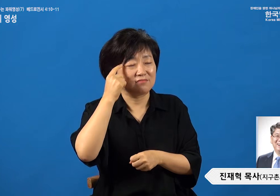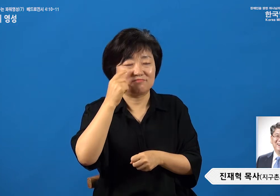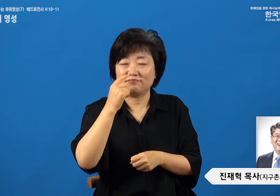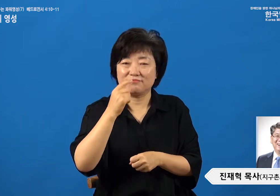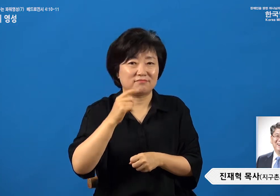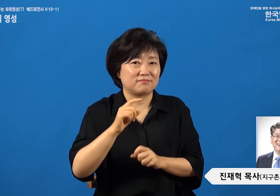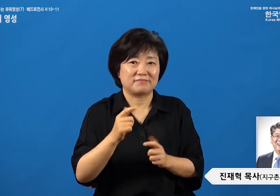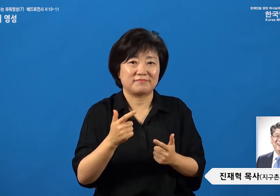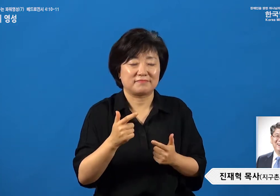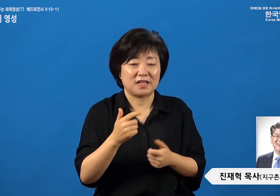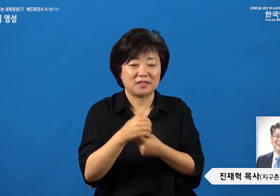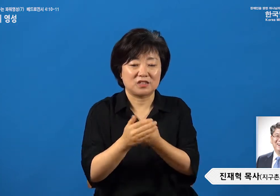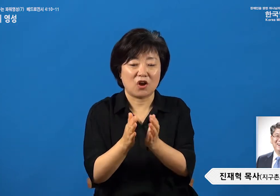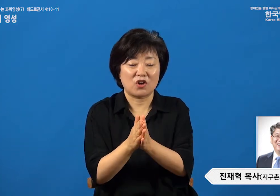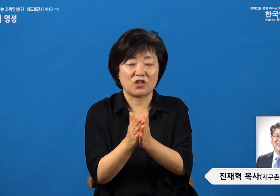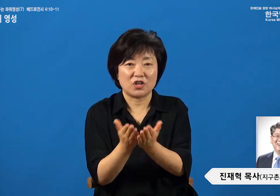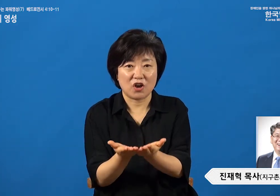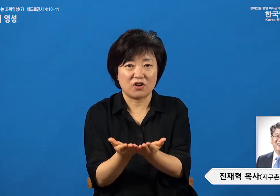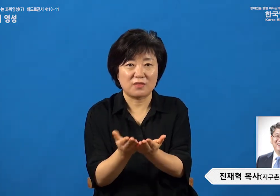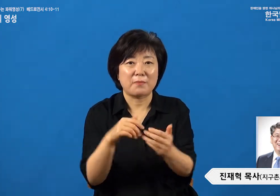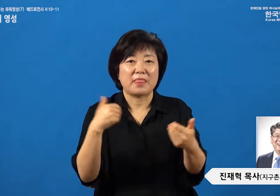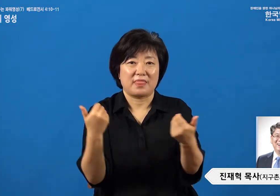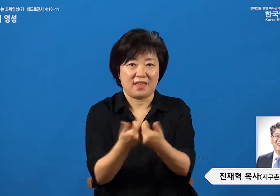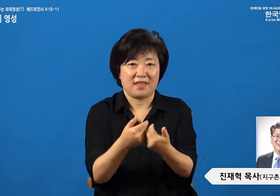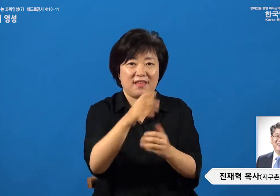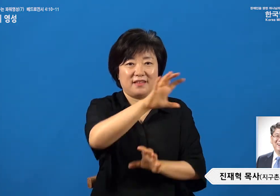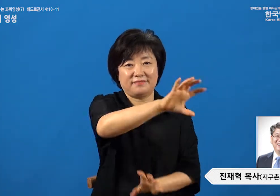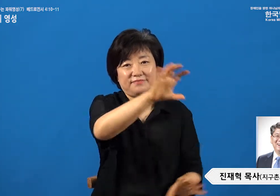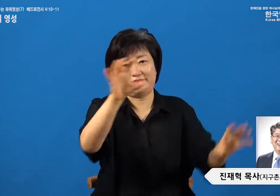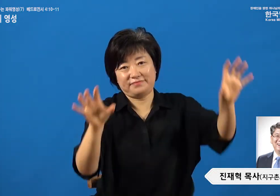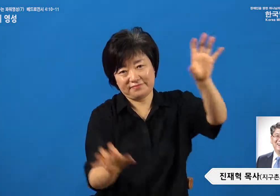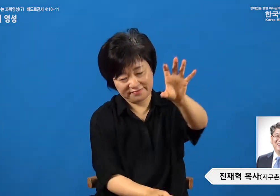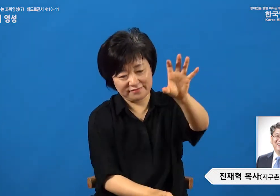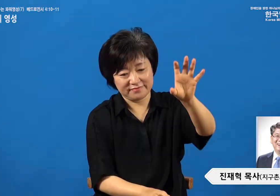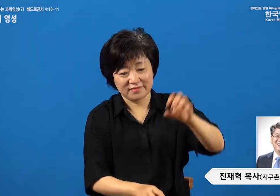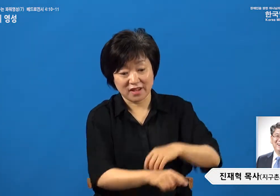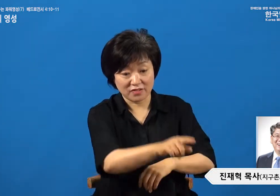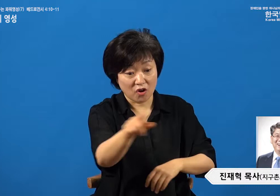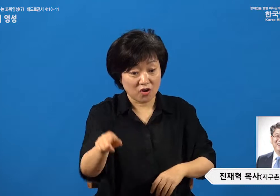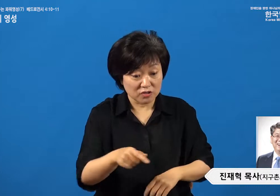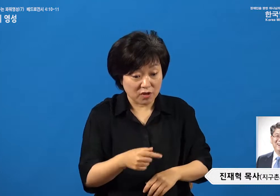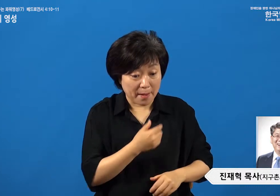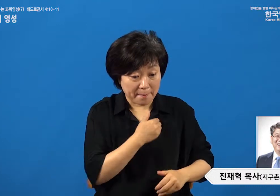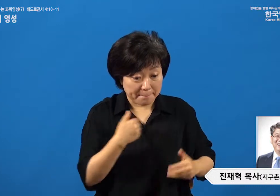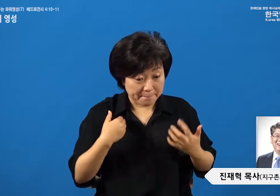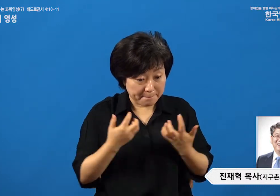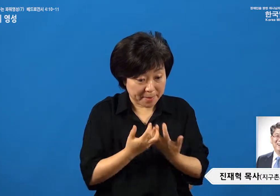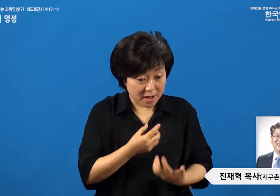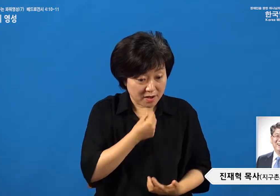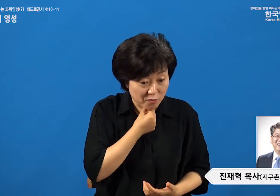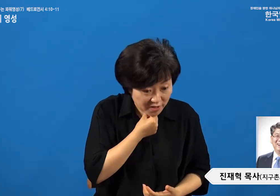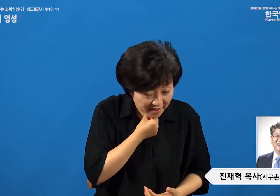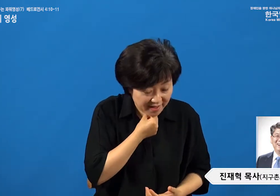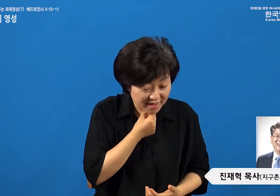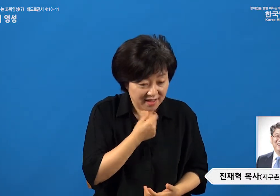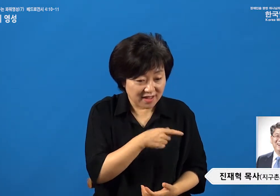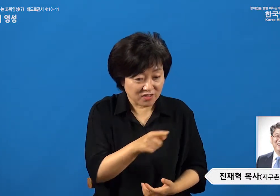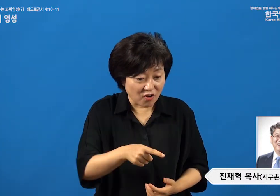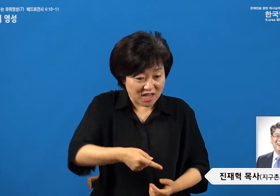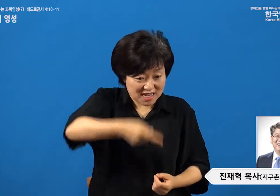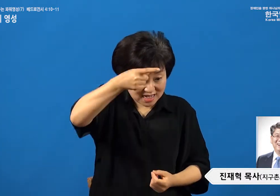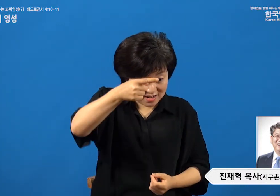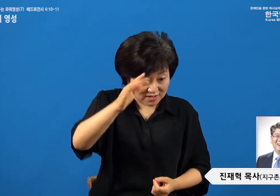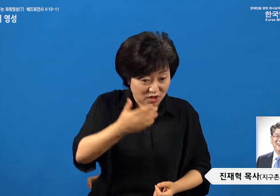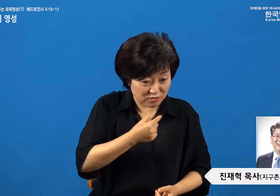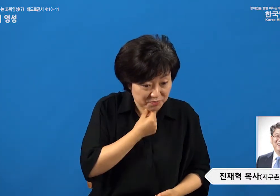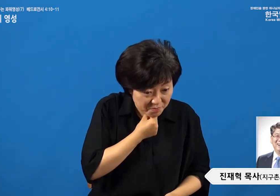생각합니다. 그런데 성경은 이렇게 말씀하십니다. 너희 중에 풍성하기를 원한다면, 너희 중에 으뜸이